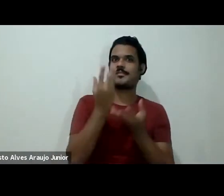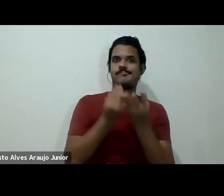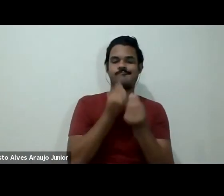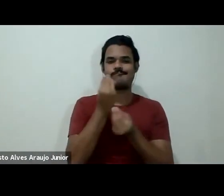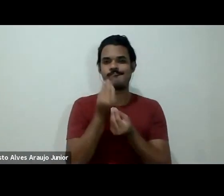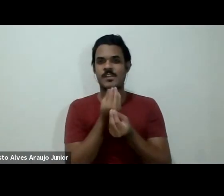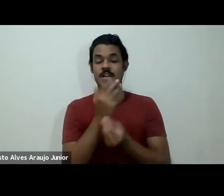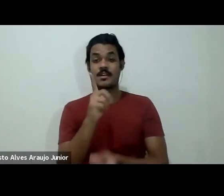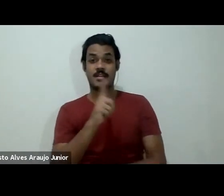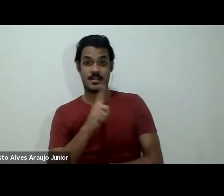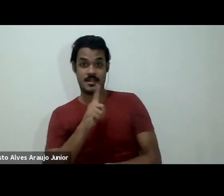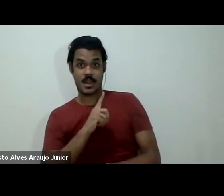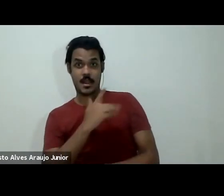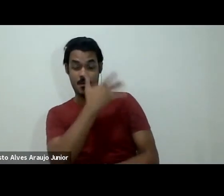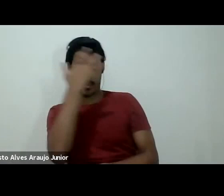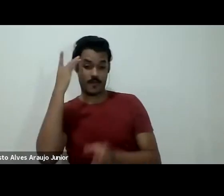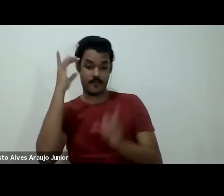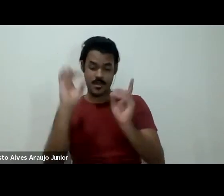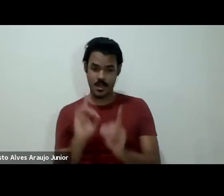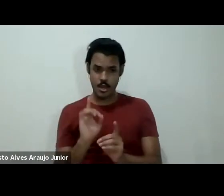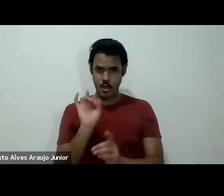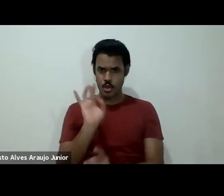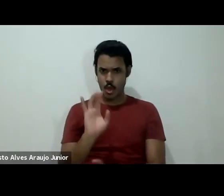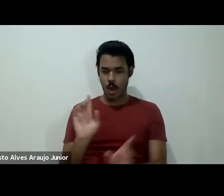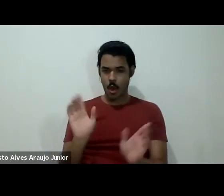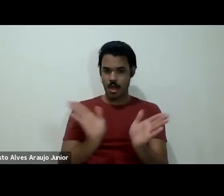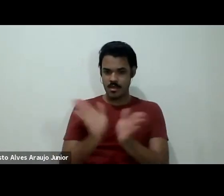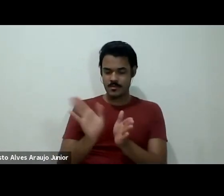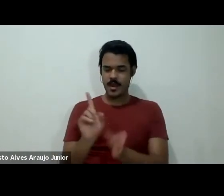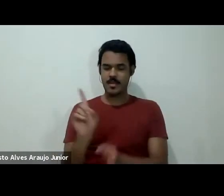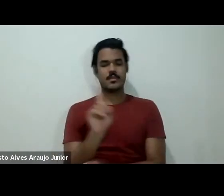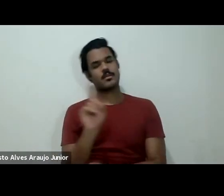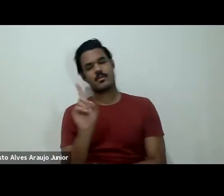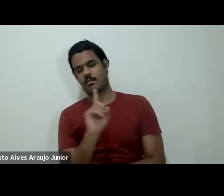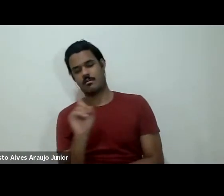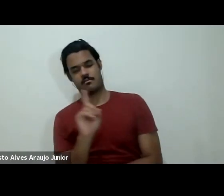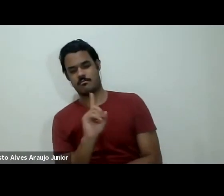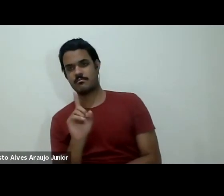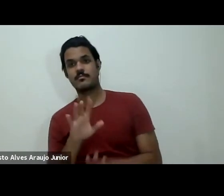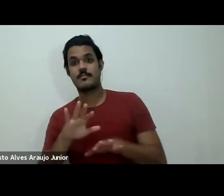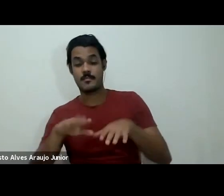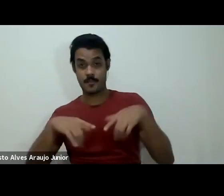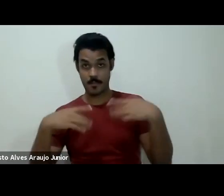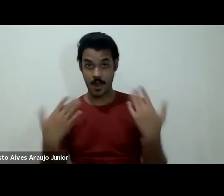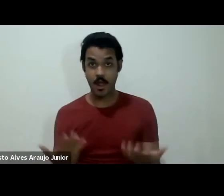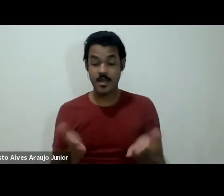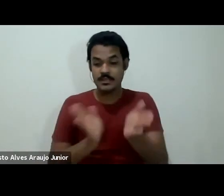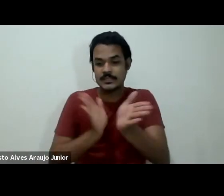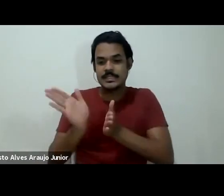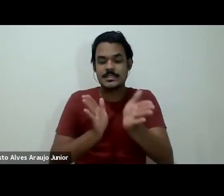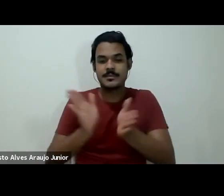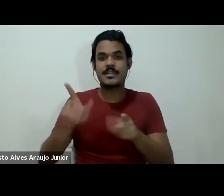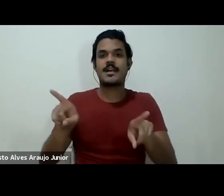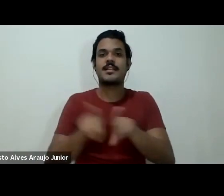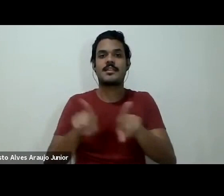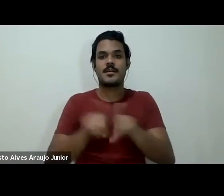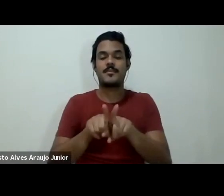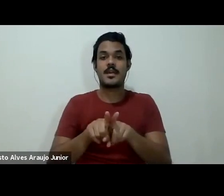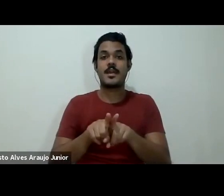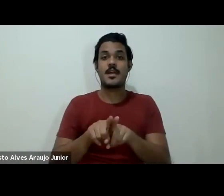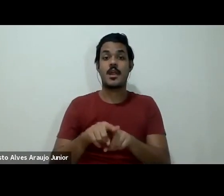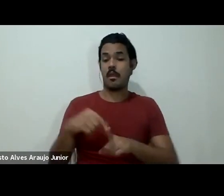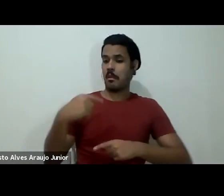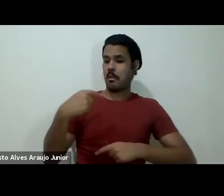têm essas deficiências ou que têm essas limitações, mas é para dar acessibilidade também para mim,